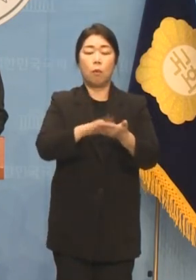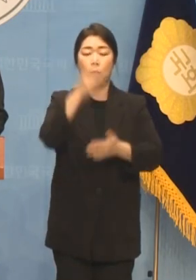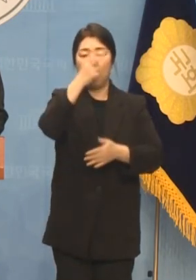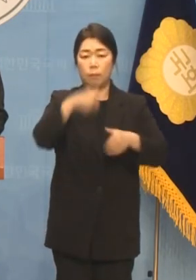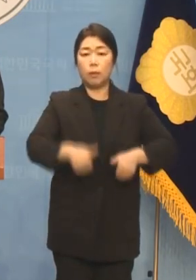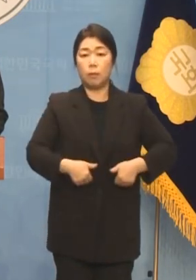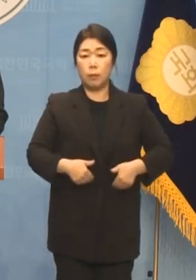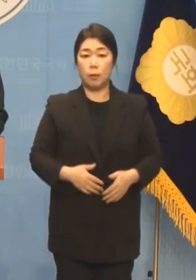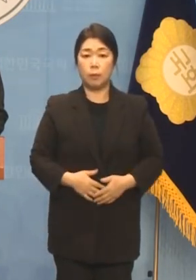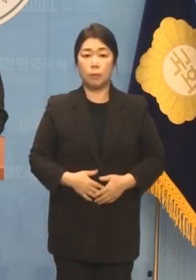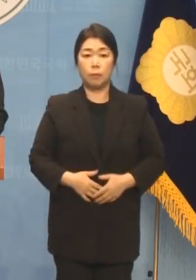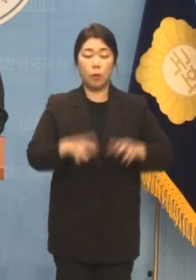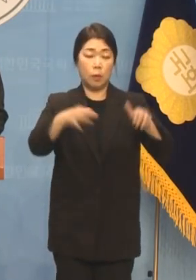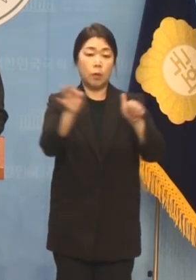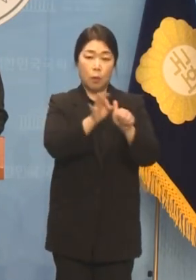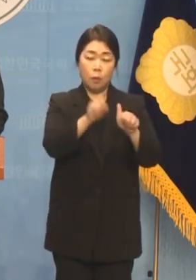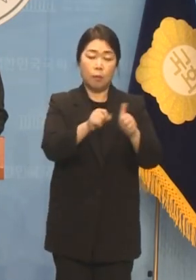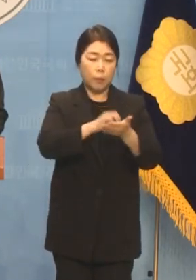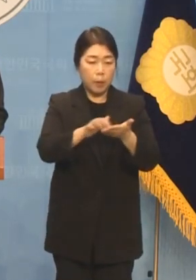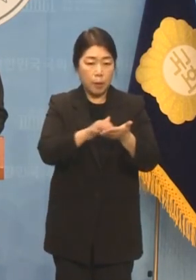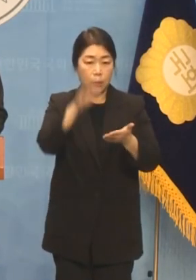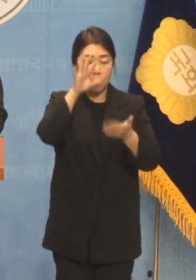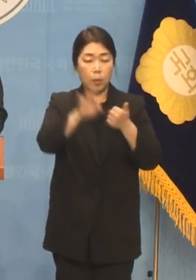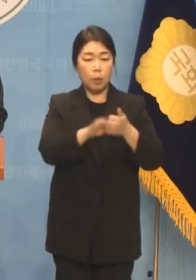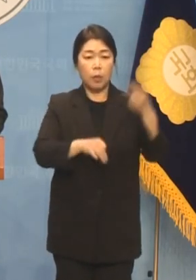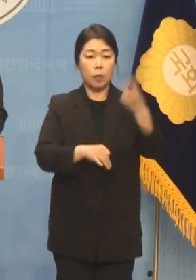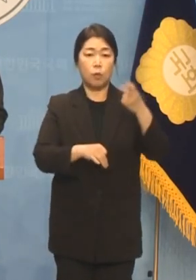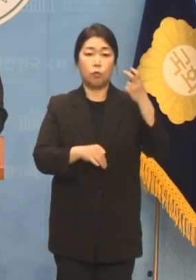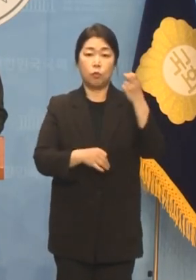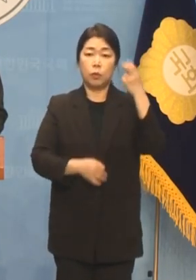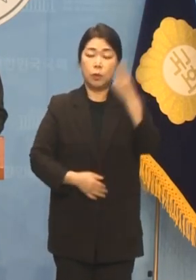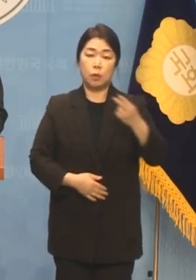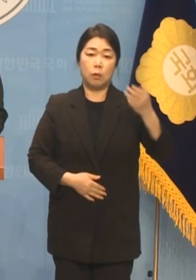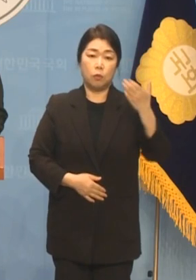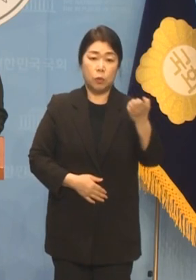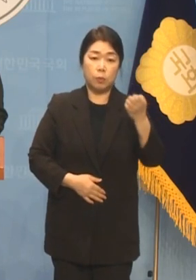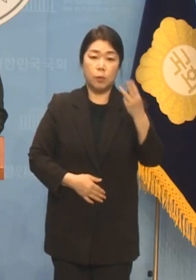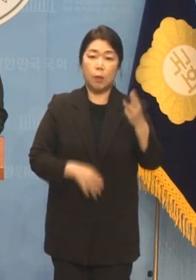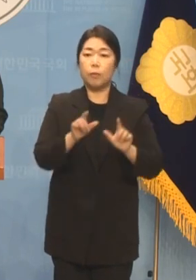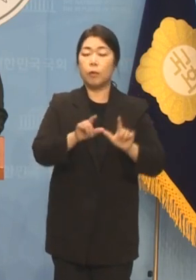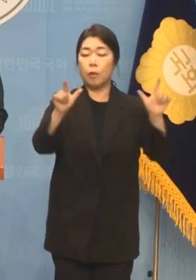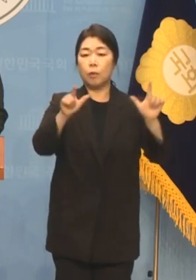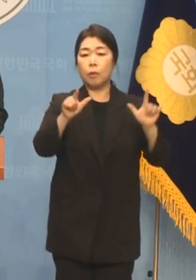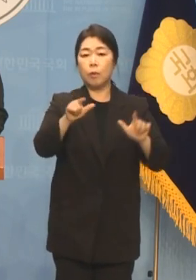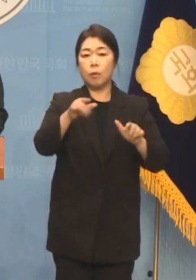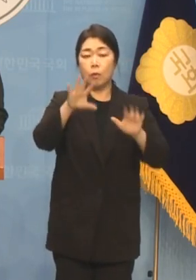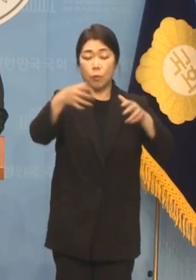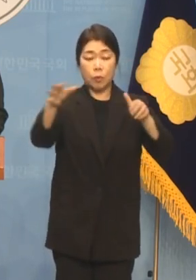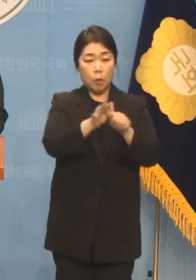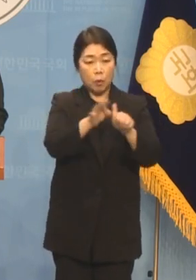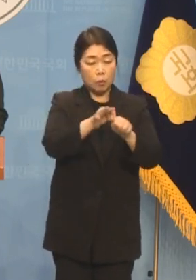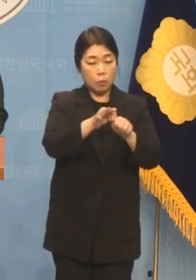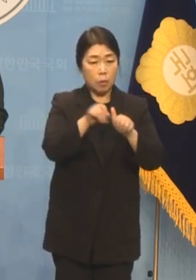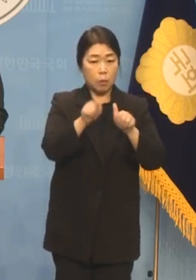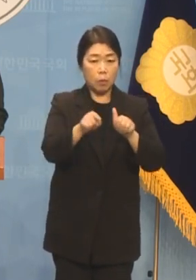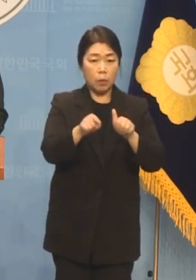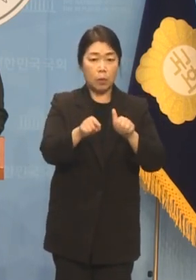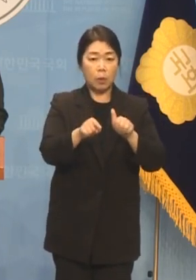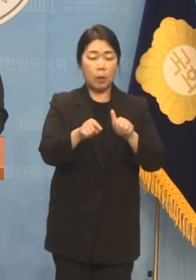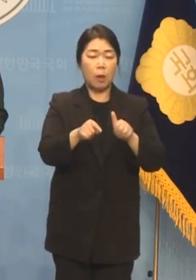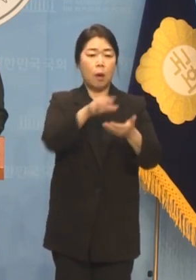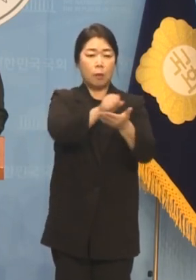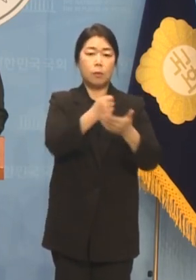재정계산위원회의 필요 보험료율 계산을 보면 2093년의 국민연금 적립배율 1배를 확보하기